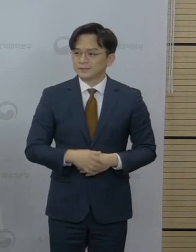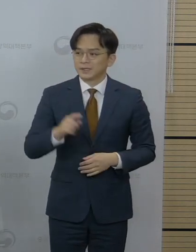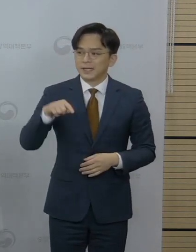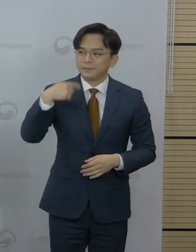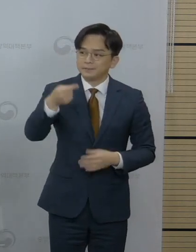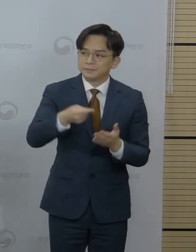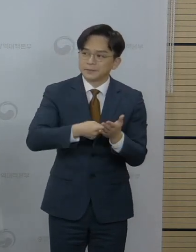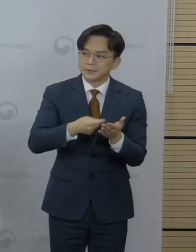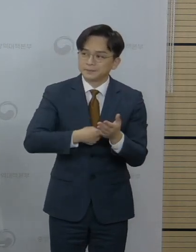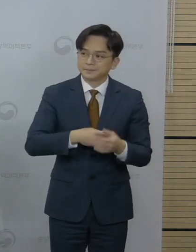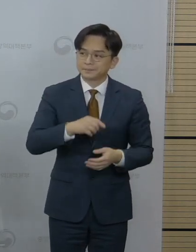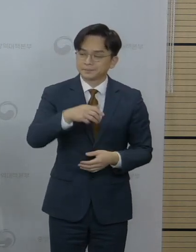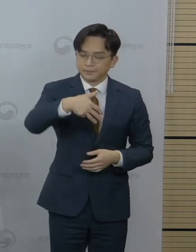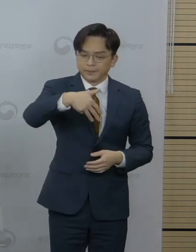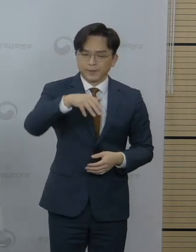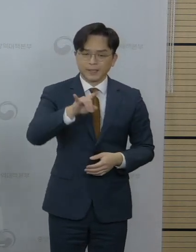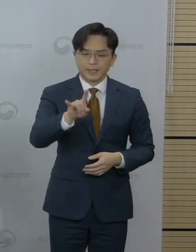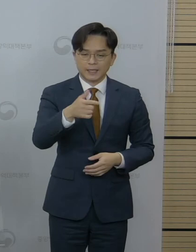질문입니다.